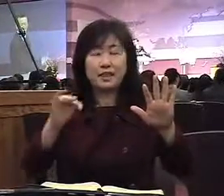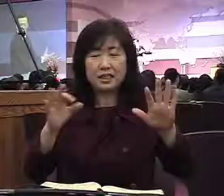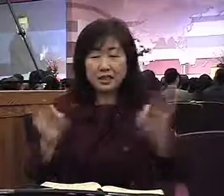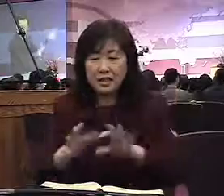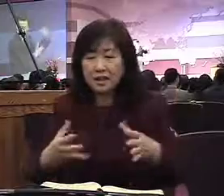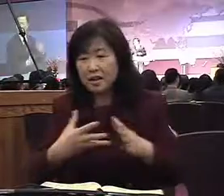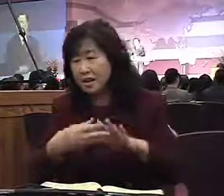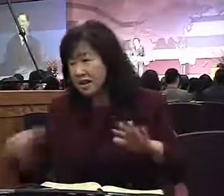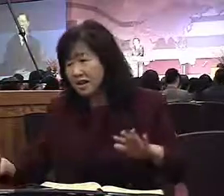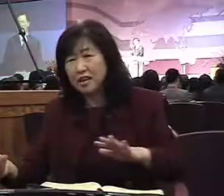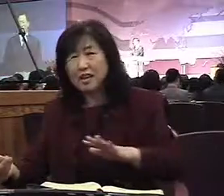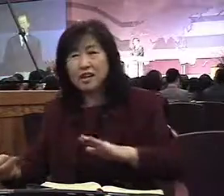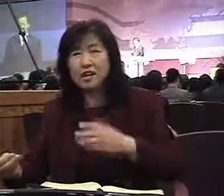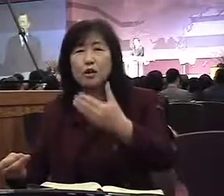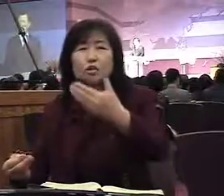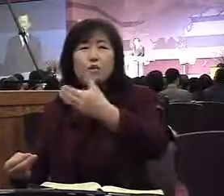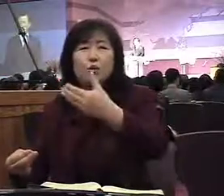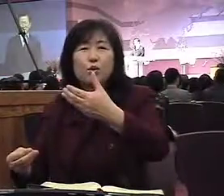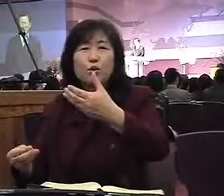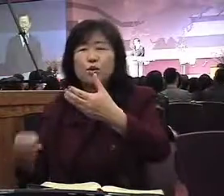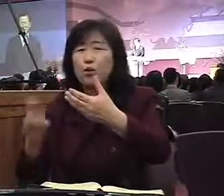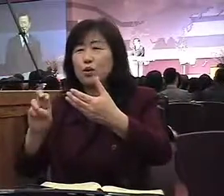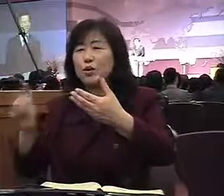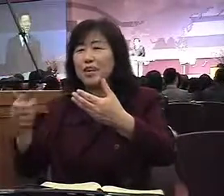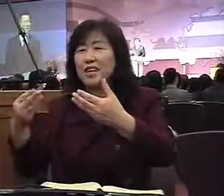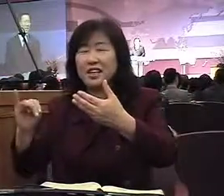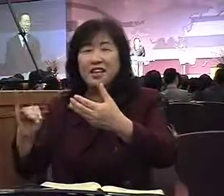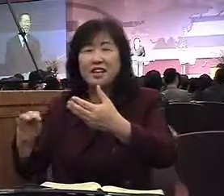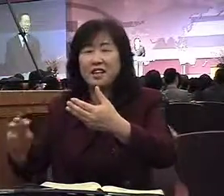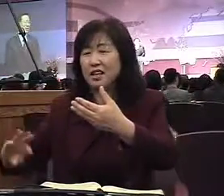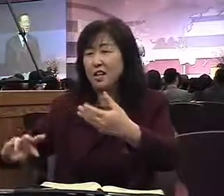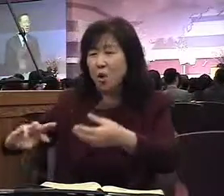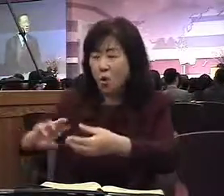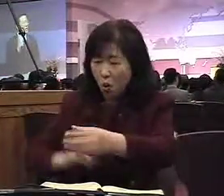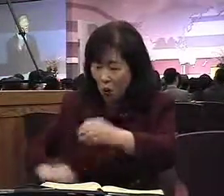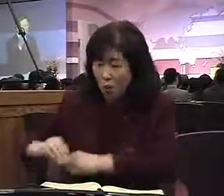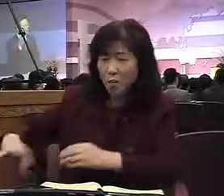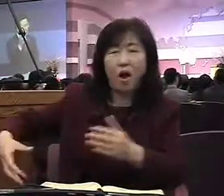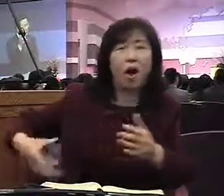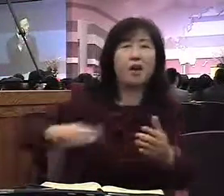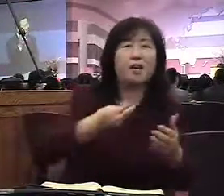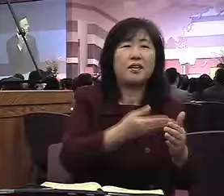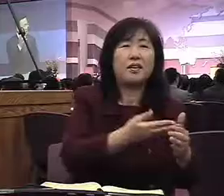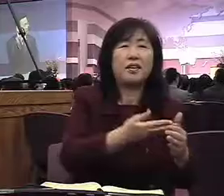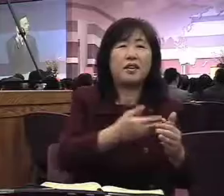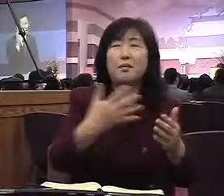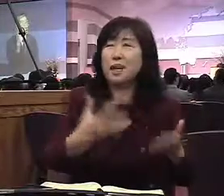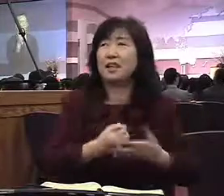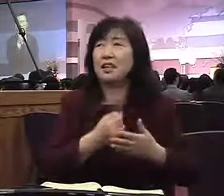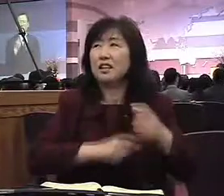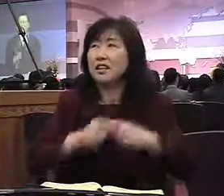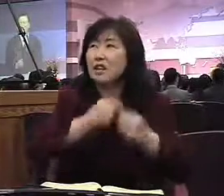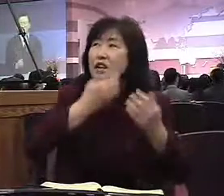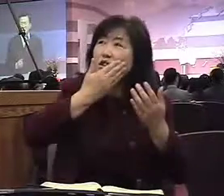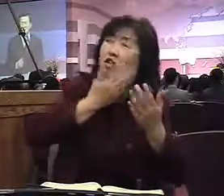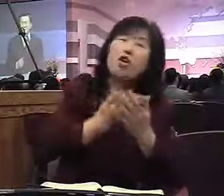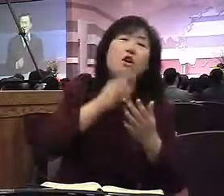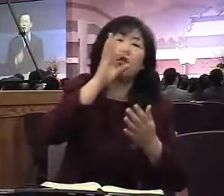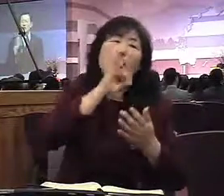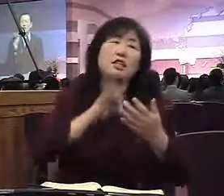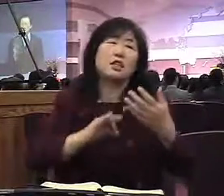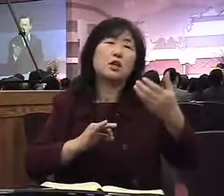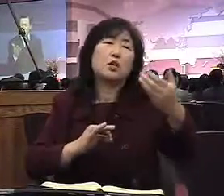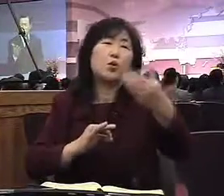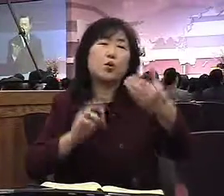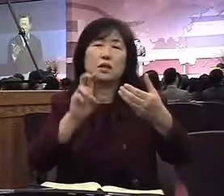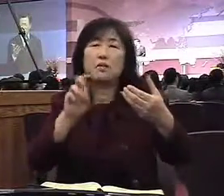빌려줬다가 90마리를 돌려받을 거란 말이죠. 근데 여러분, 그보다 더 중요한 게 있어요. 돼지 90마리를 받은 것보다